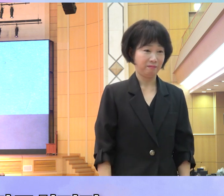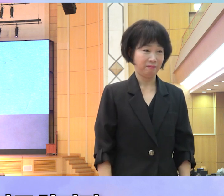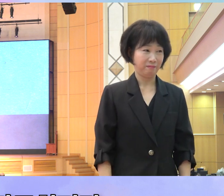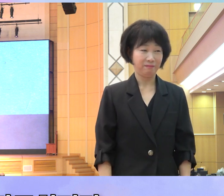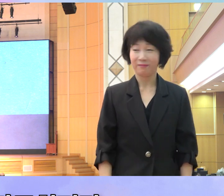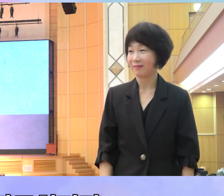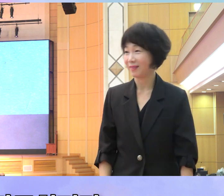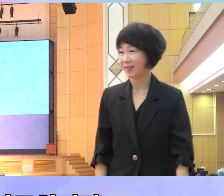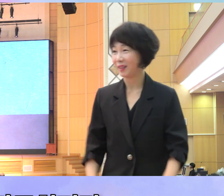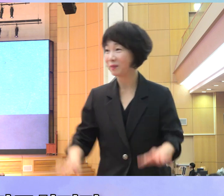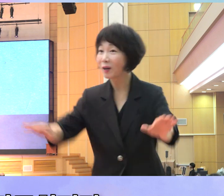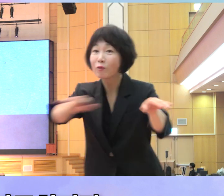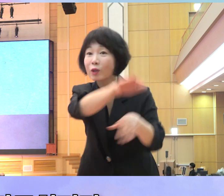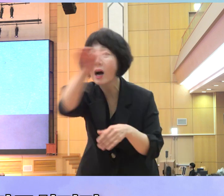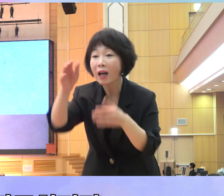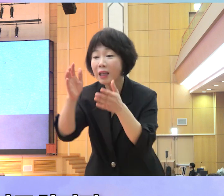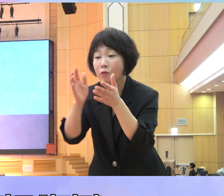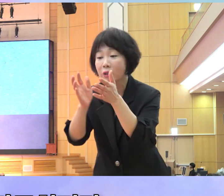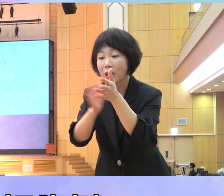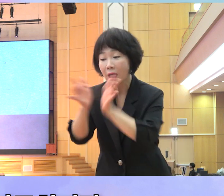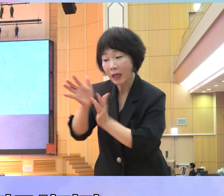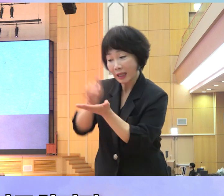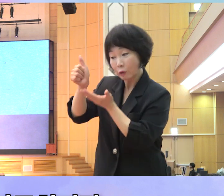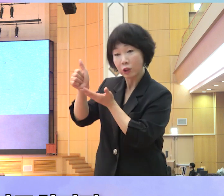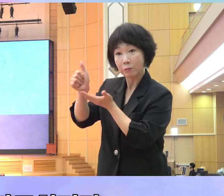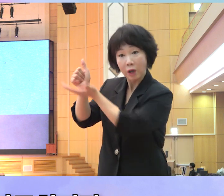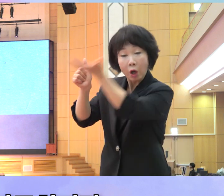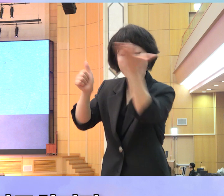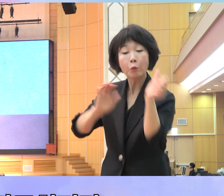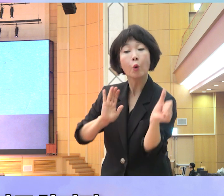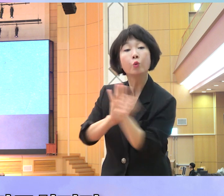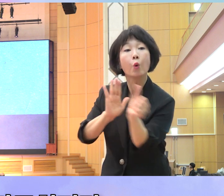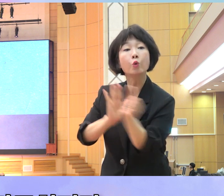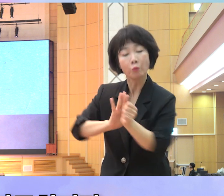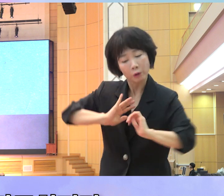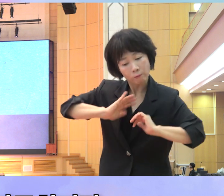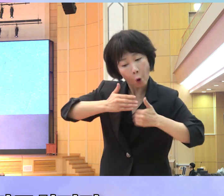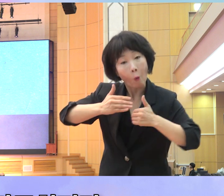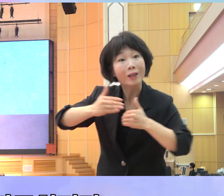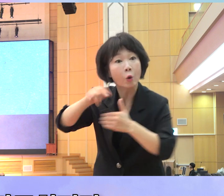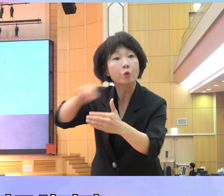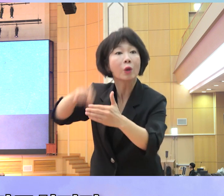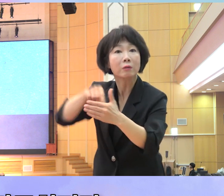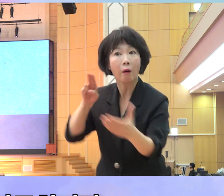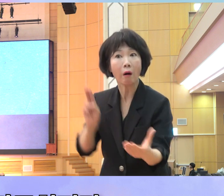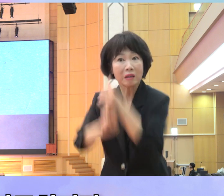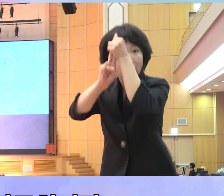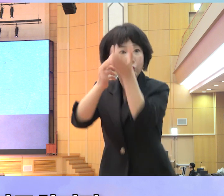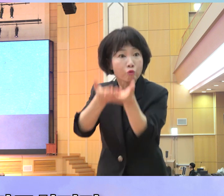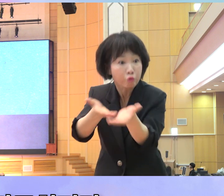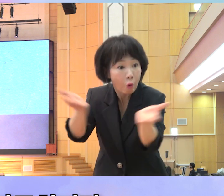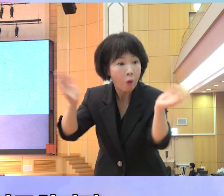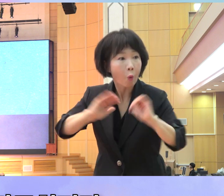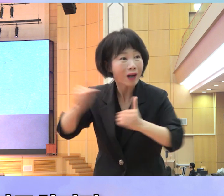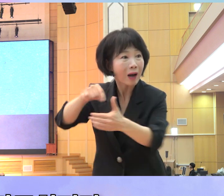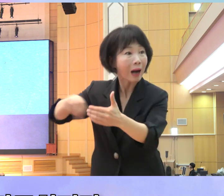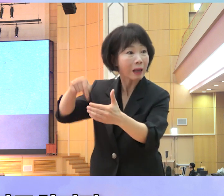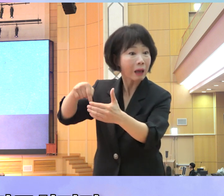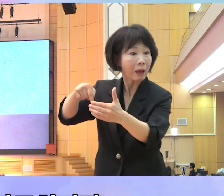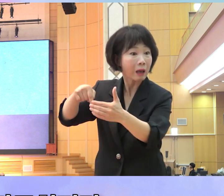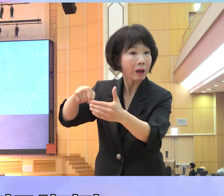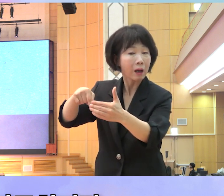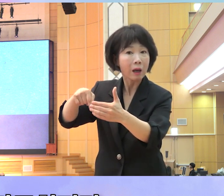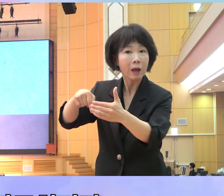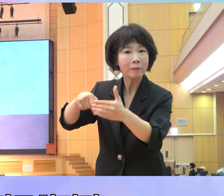여튼 중요한 건 예수님은 그 과정 속에서 그 기적이 일어나고 기적 이후의 그 과정들 속에서